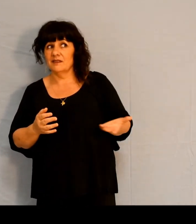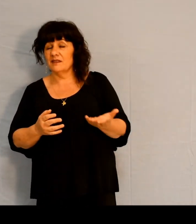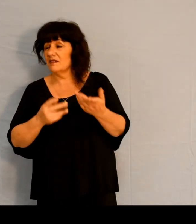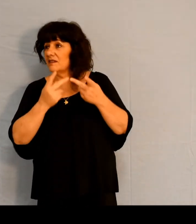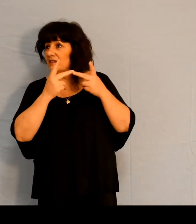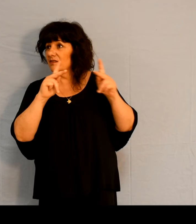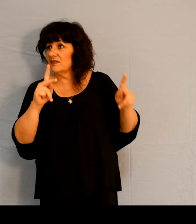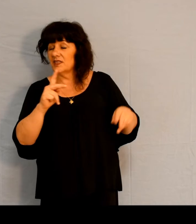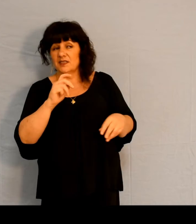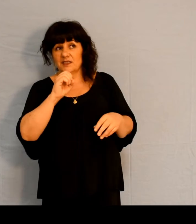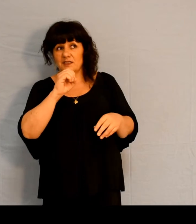coupable ?